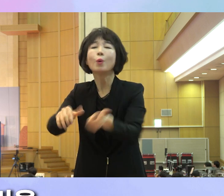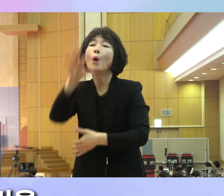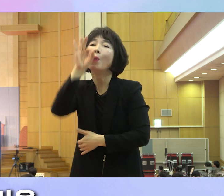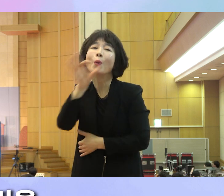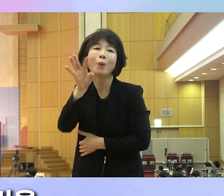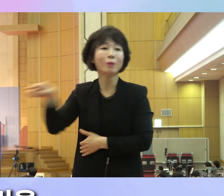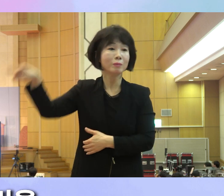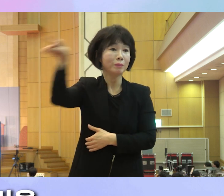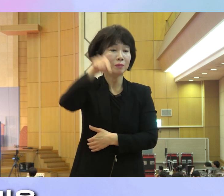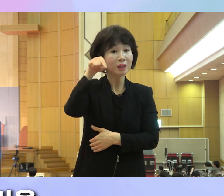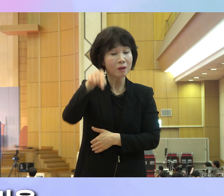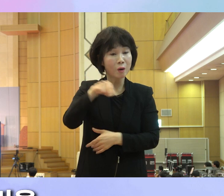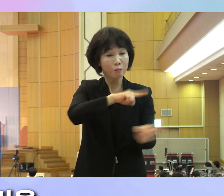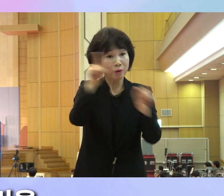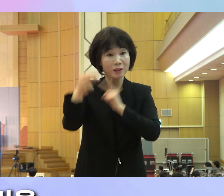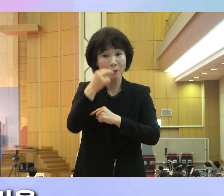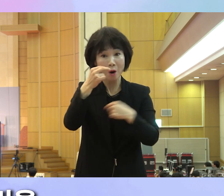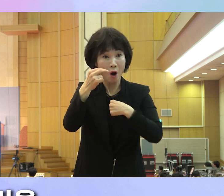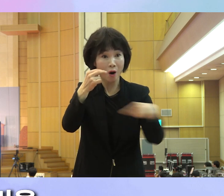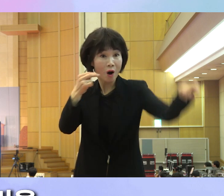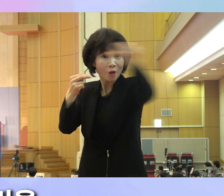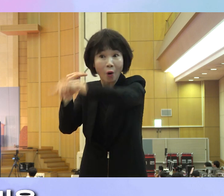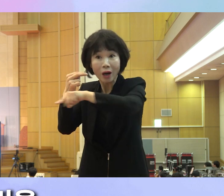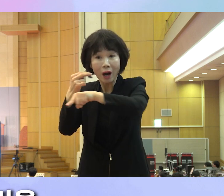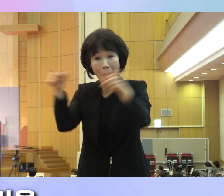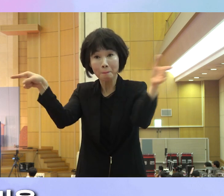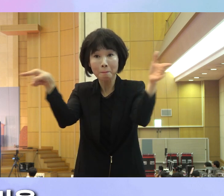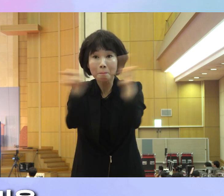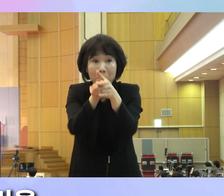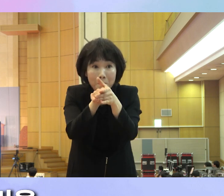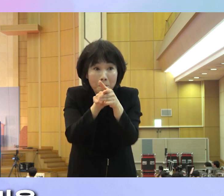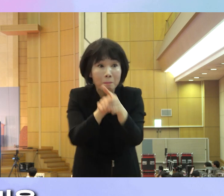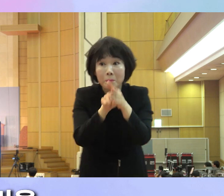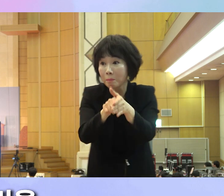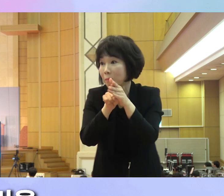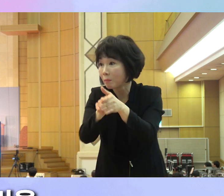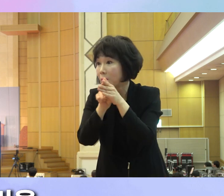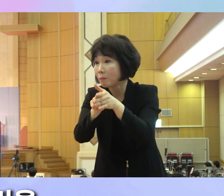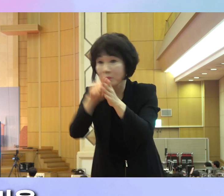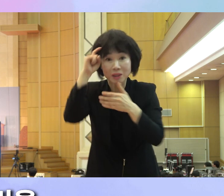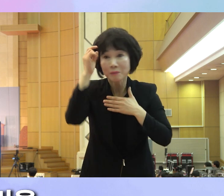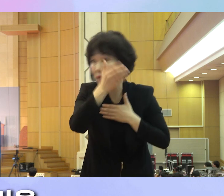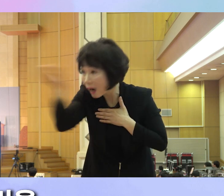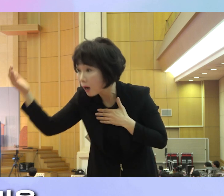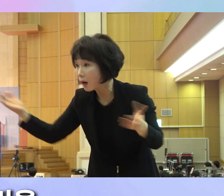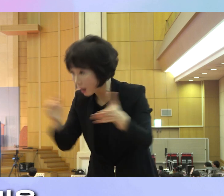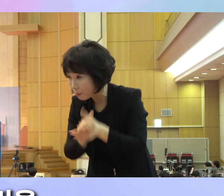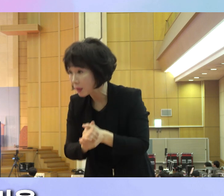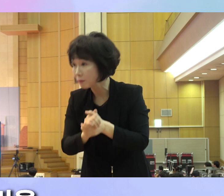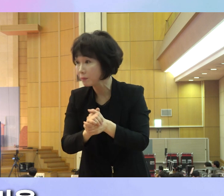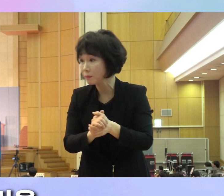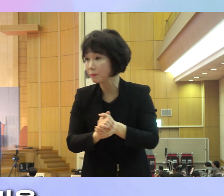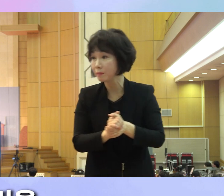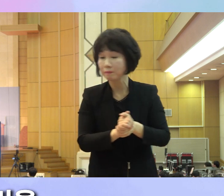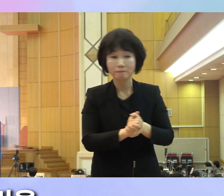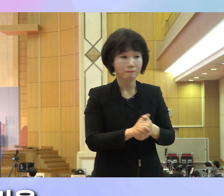아니하리니 이것을 내가 믿느냐.